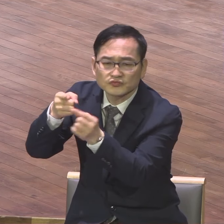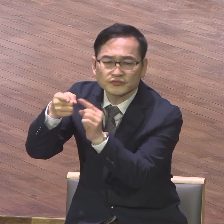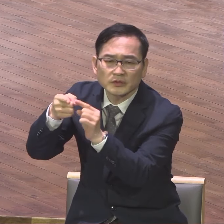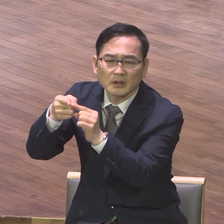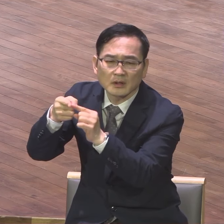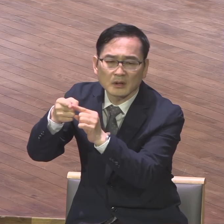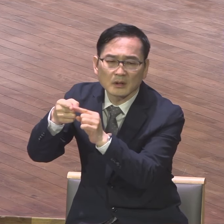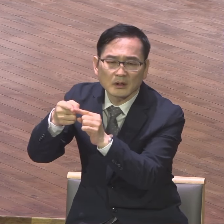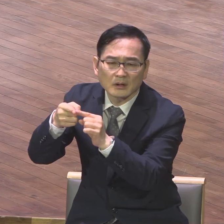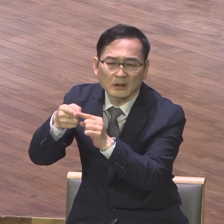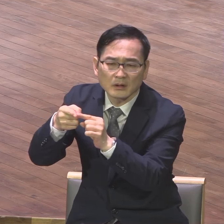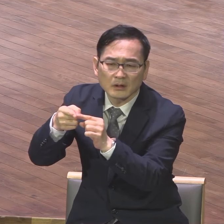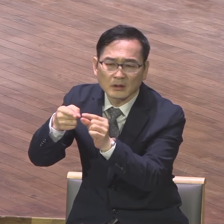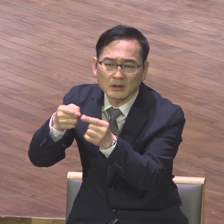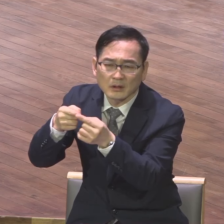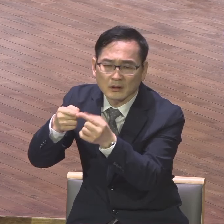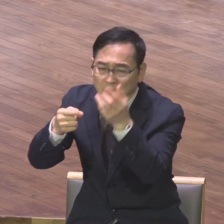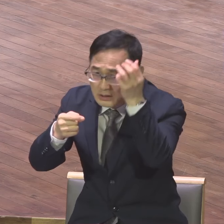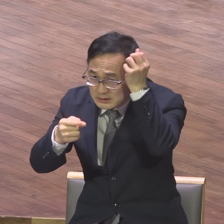쉽게 설명하면